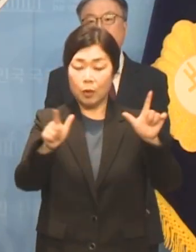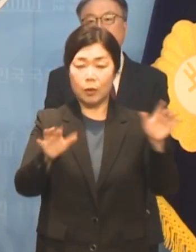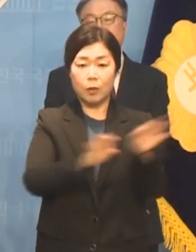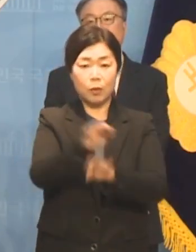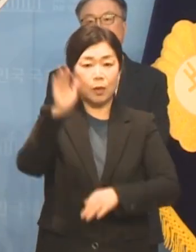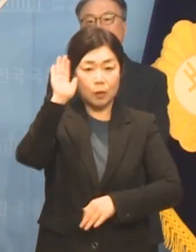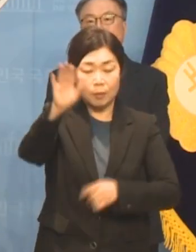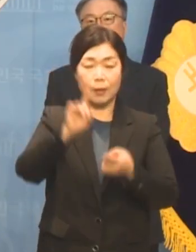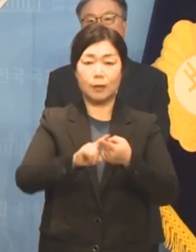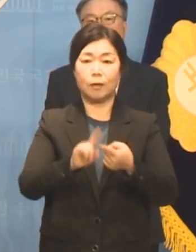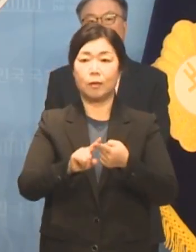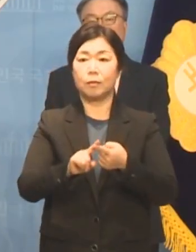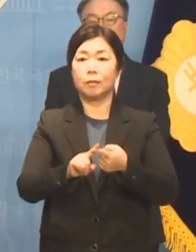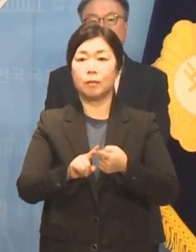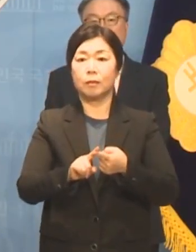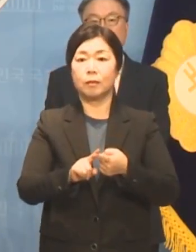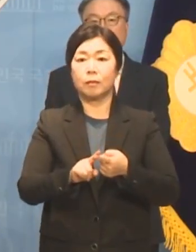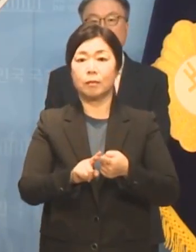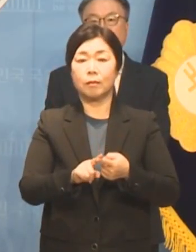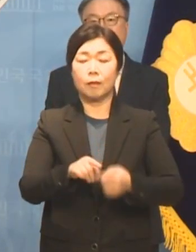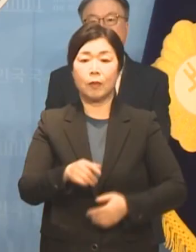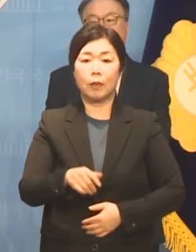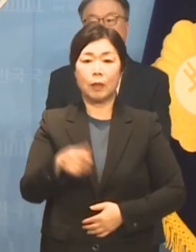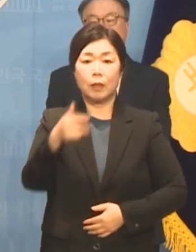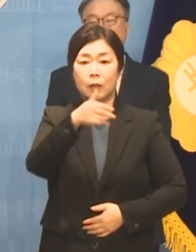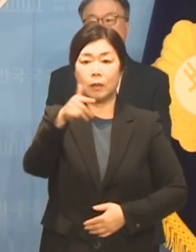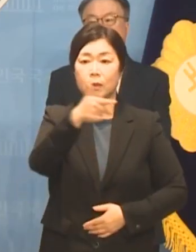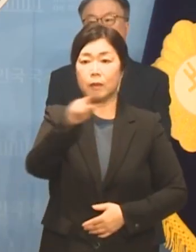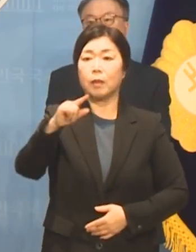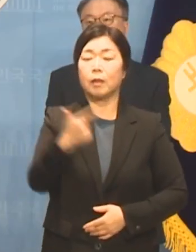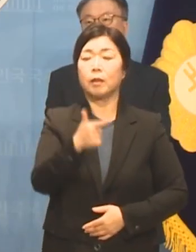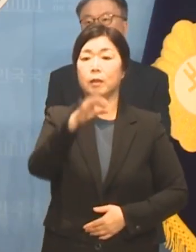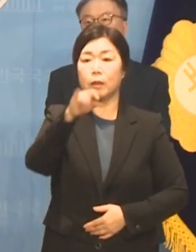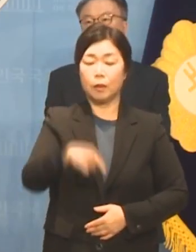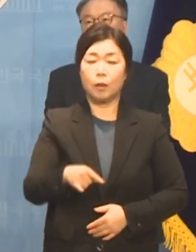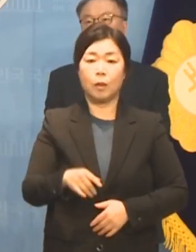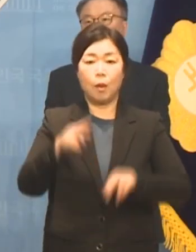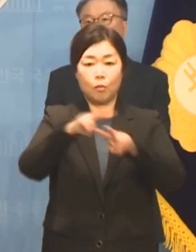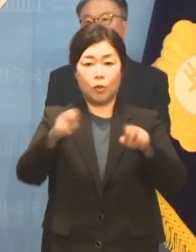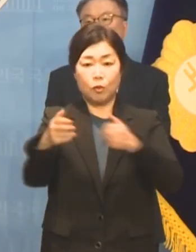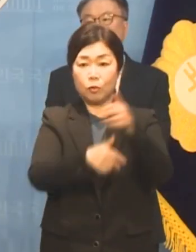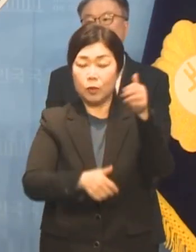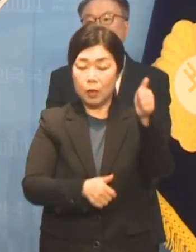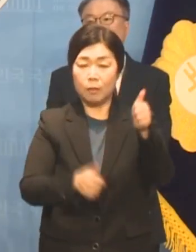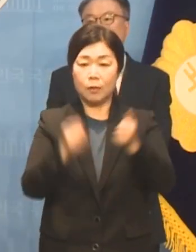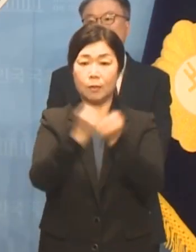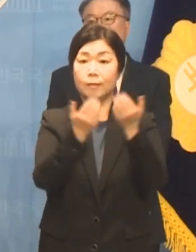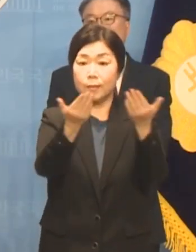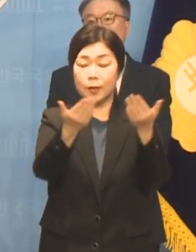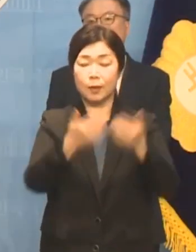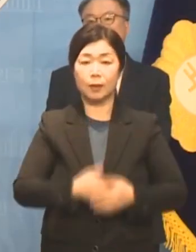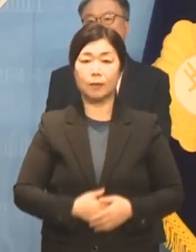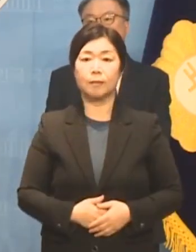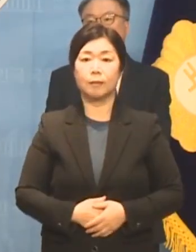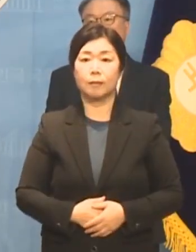경제 전망에 대하여 진익 경제분석국장님이 설명해 드리도록 하겠습니다. 감사합니다.